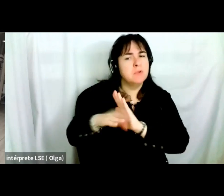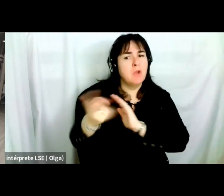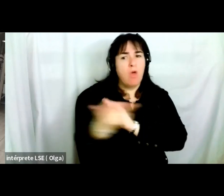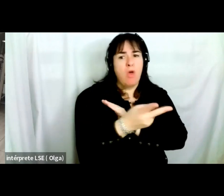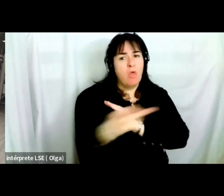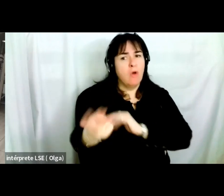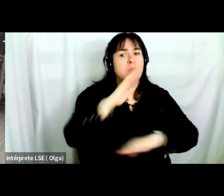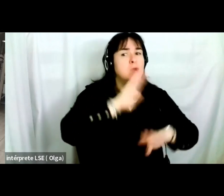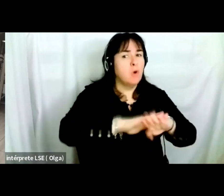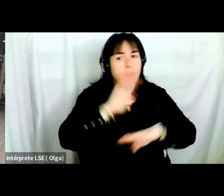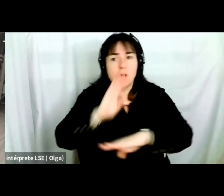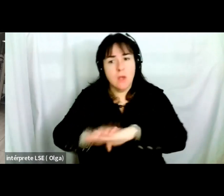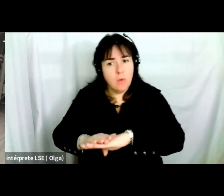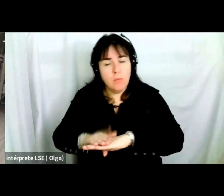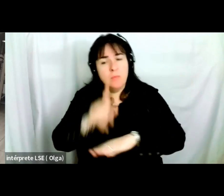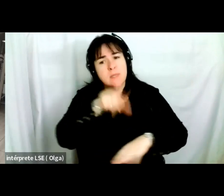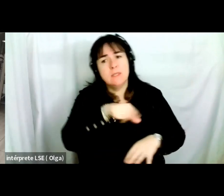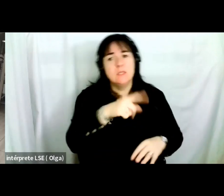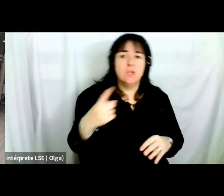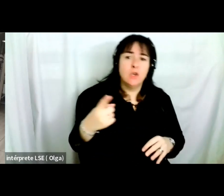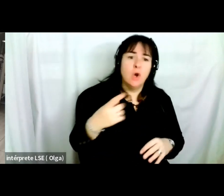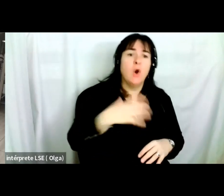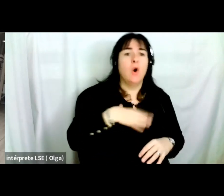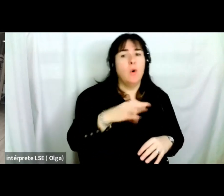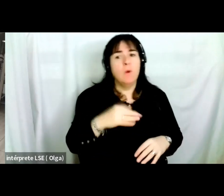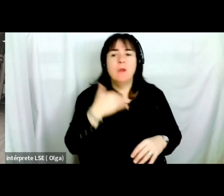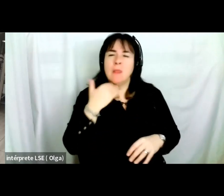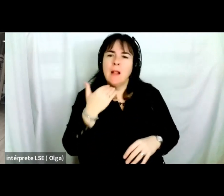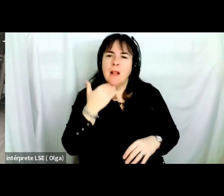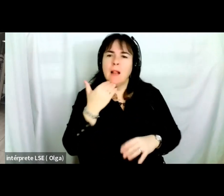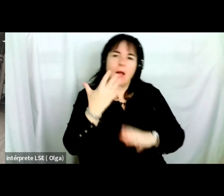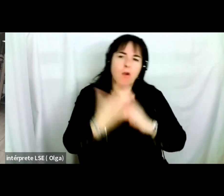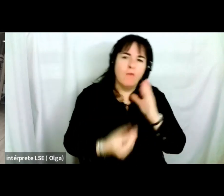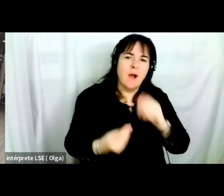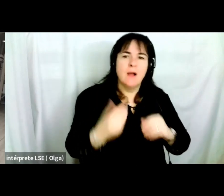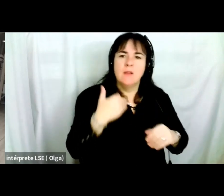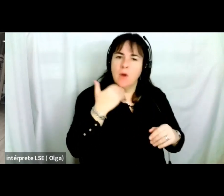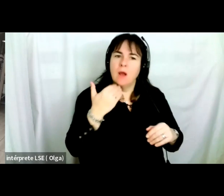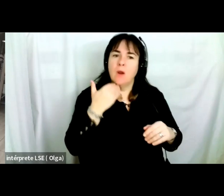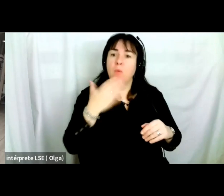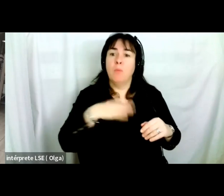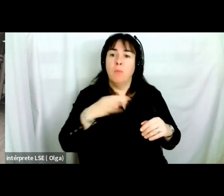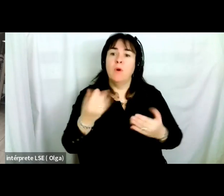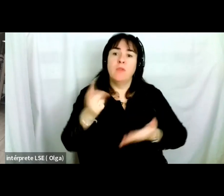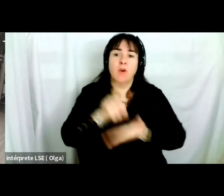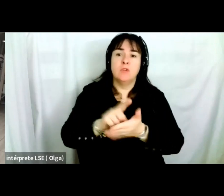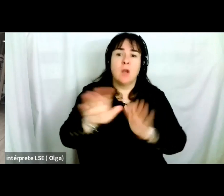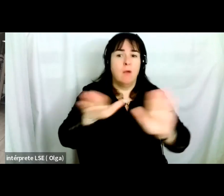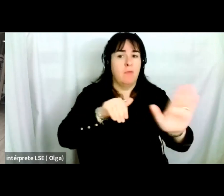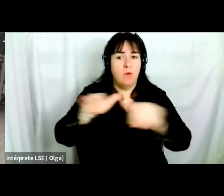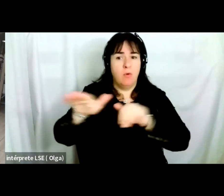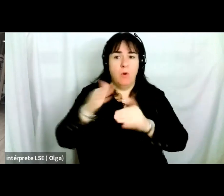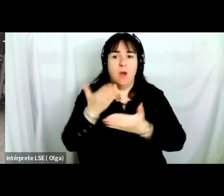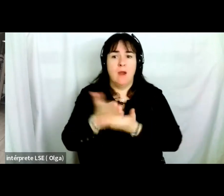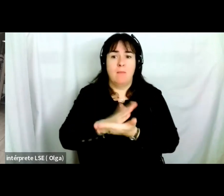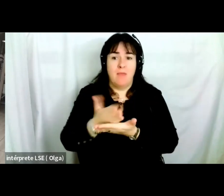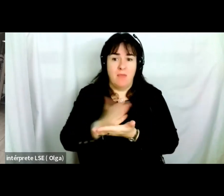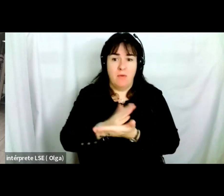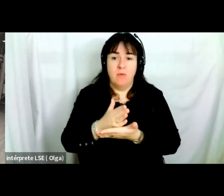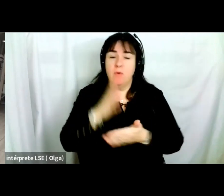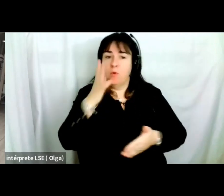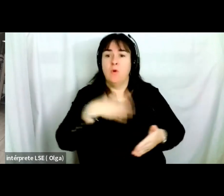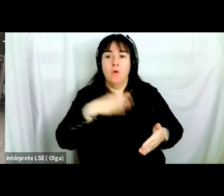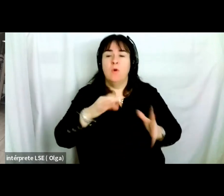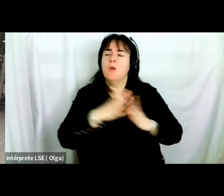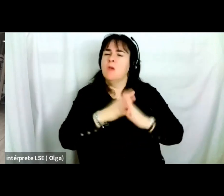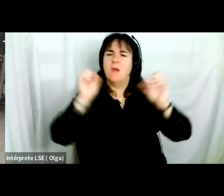alguna parte a lo mejor que esté fallando un poquito, pues si pues tenéis que volver otra vez a una mediación, porque puede ser que no se llegue a un acuerdo